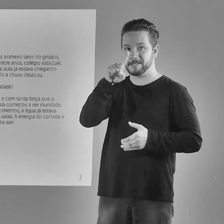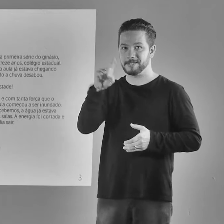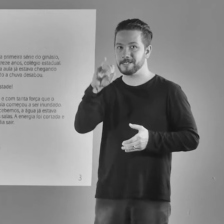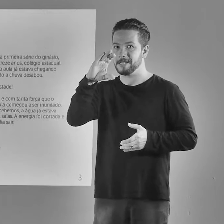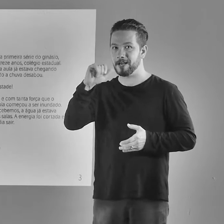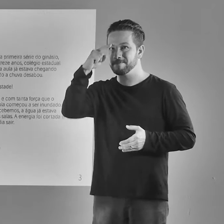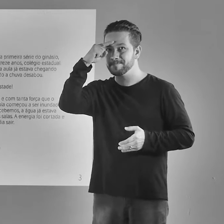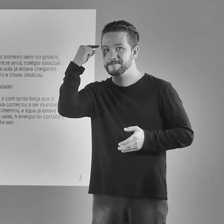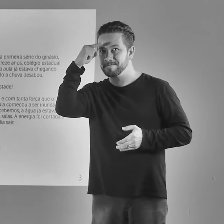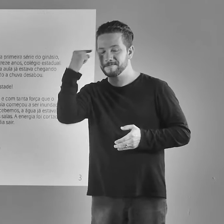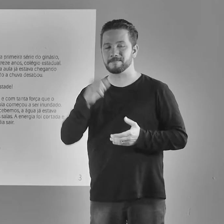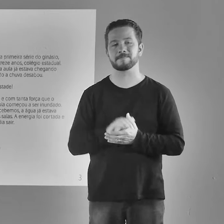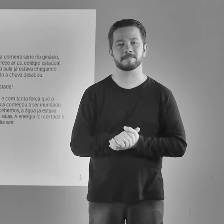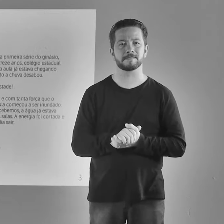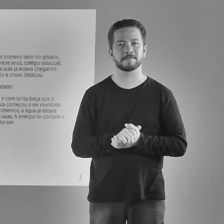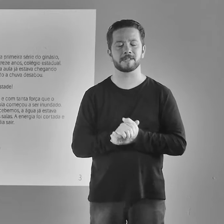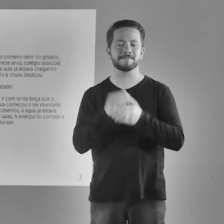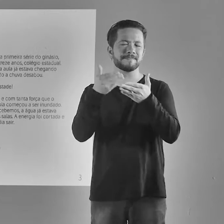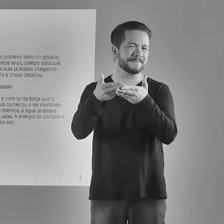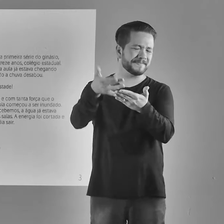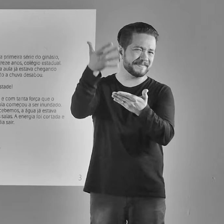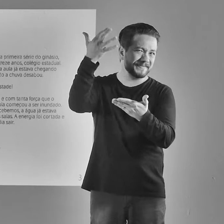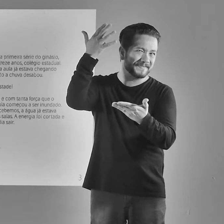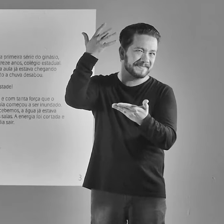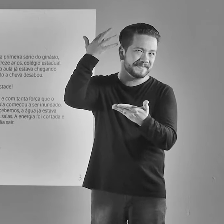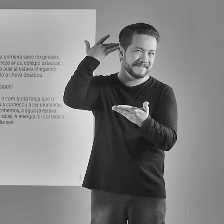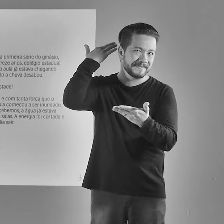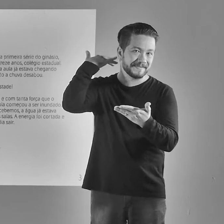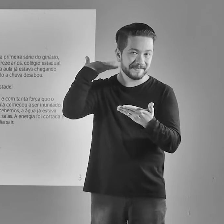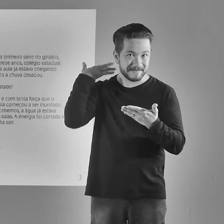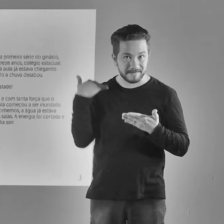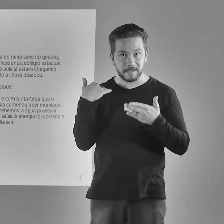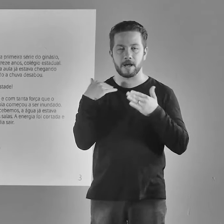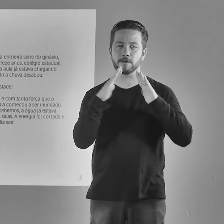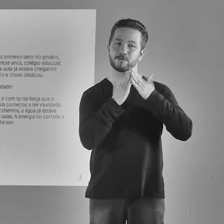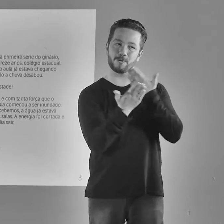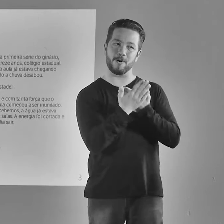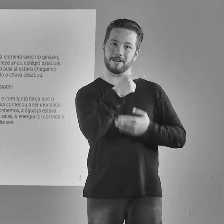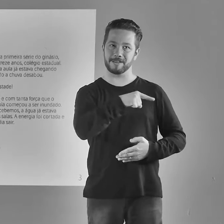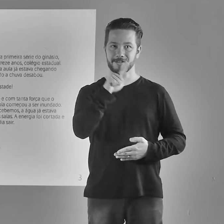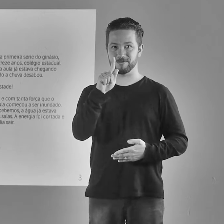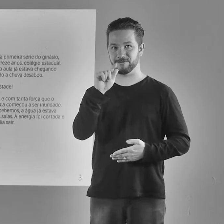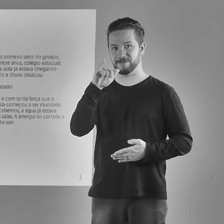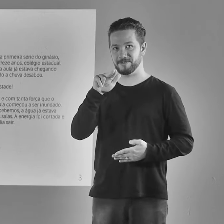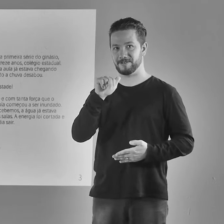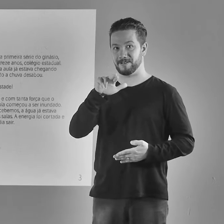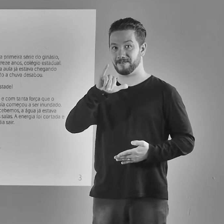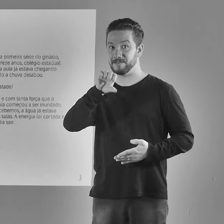Estávamos na primeira série do ginásio, 11, 12, 13 anos, colégio